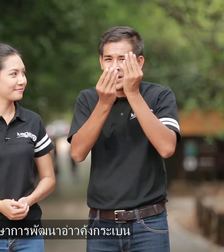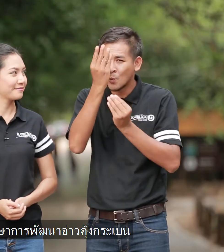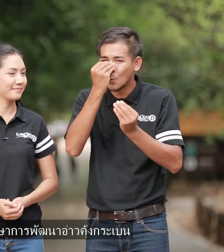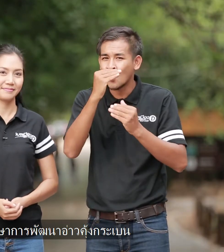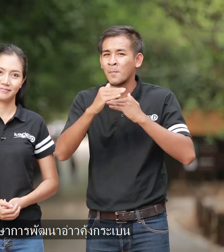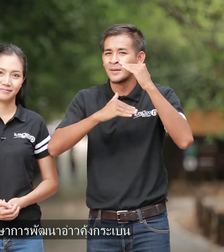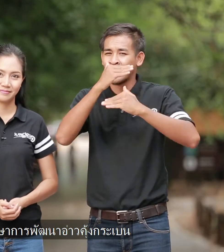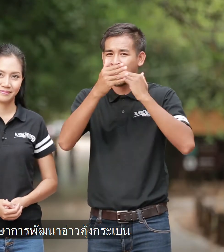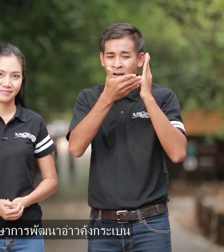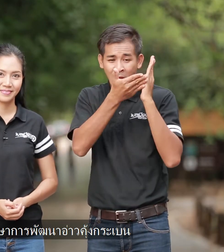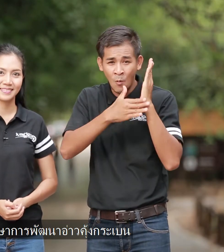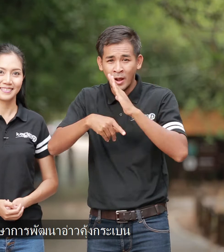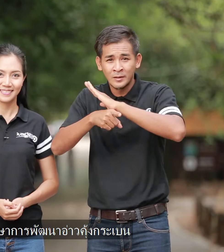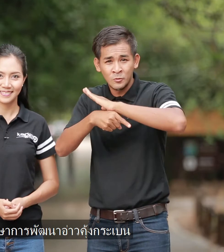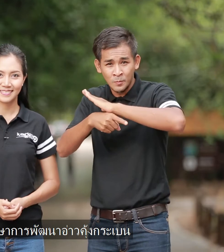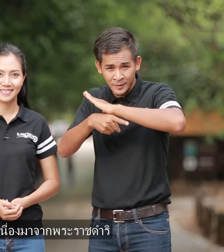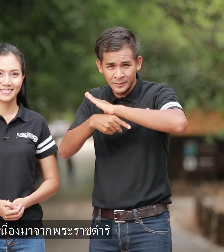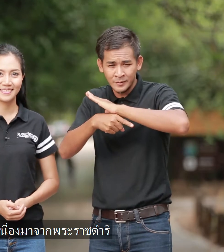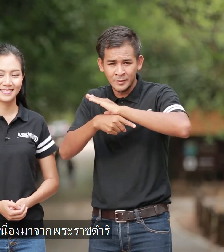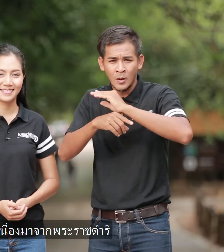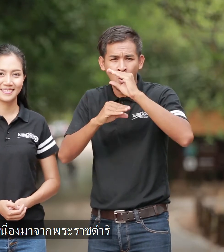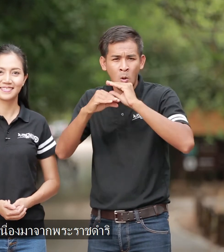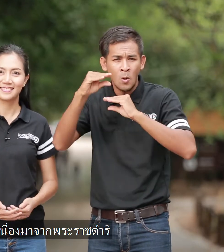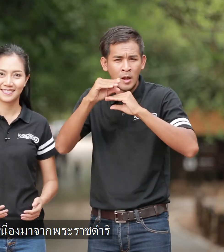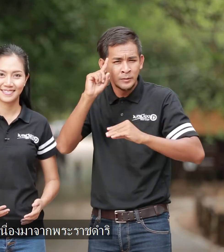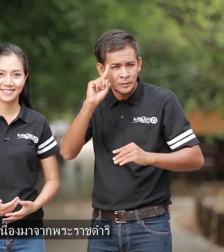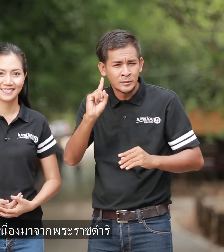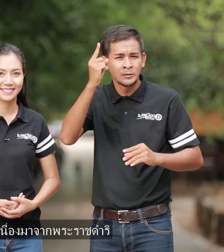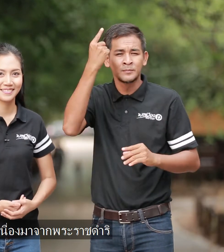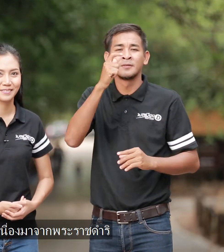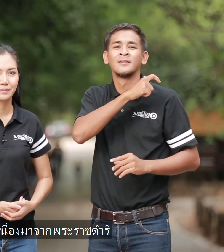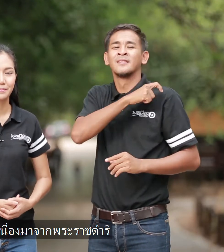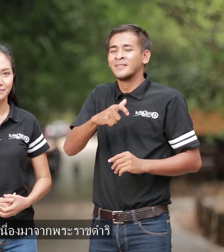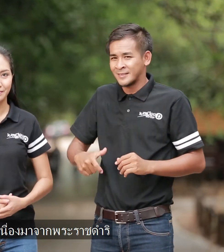พัฒนาอ่าวคุ้งกระเบนอันเนื่องมาจากพระราชดำริ